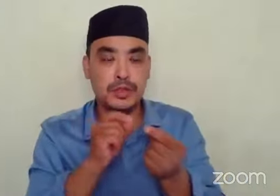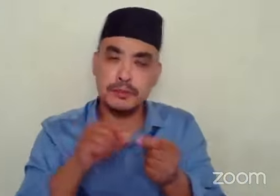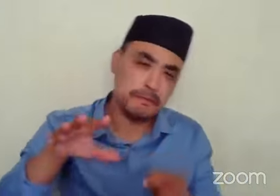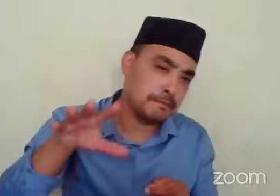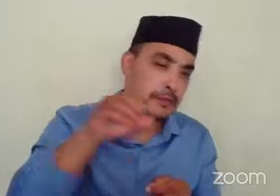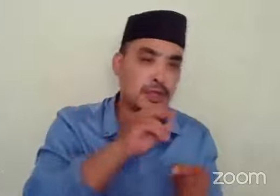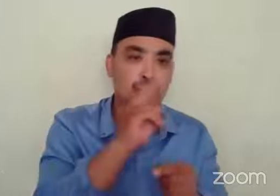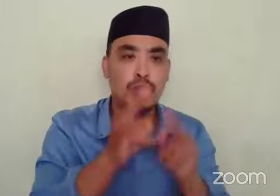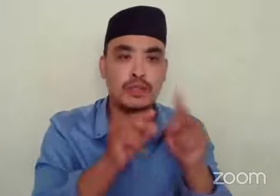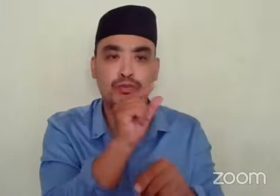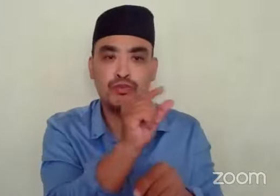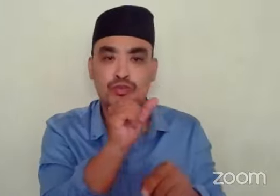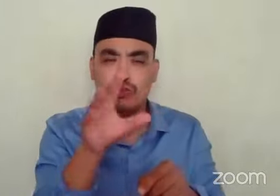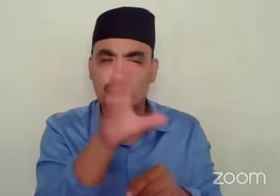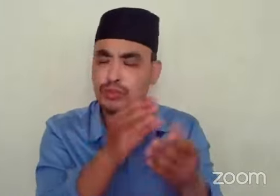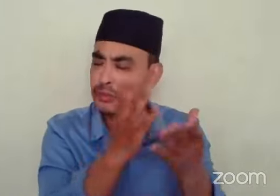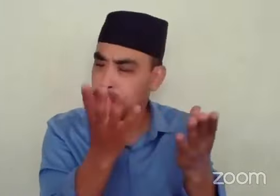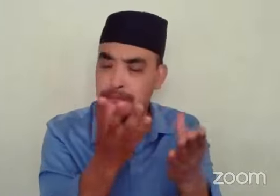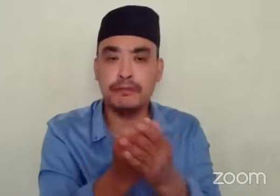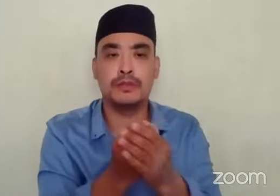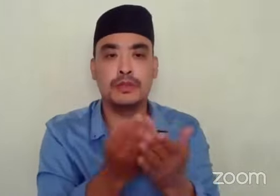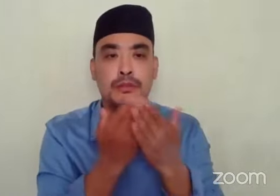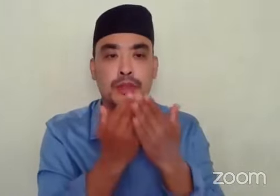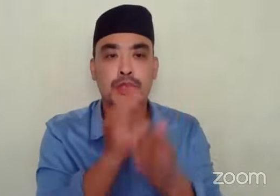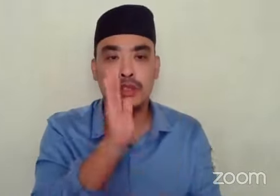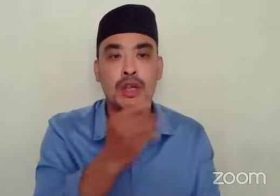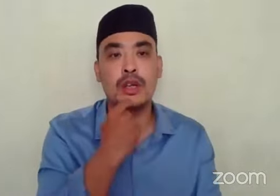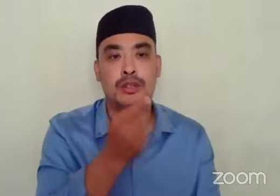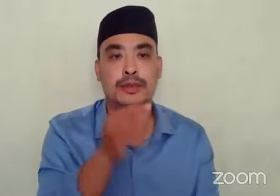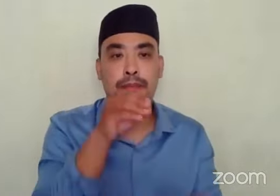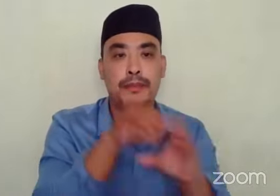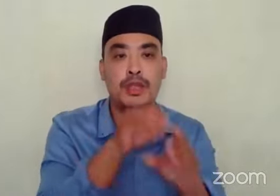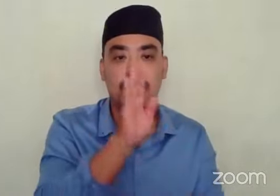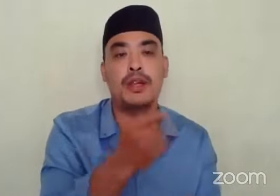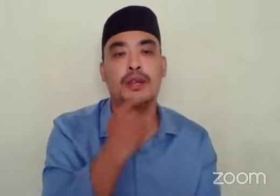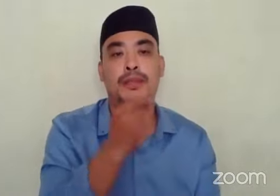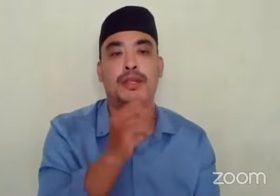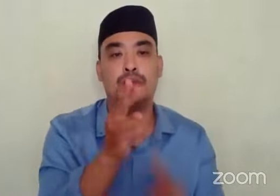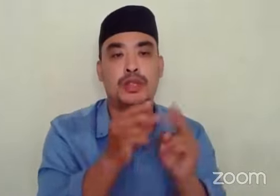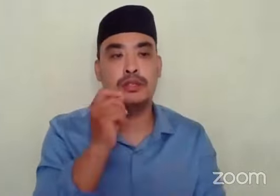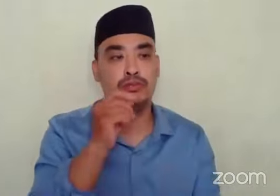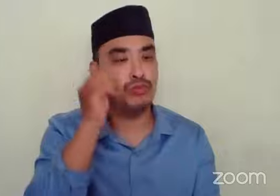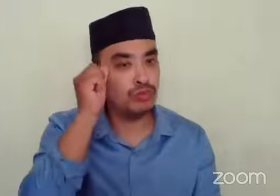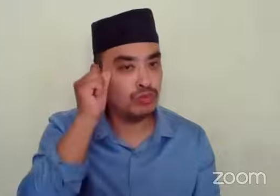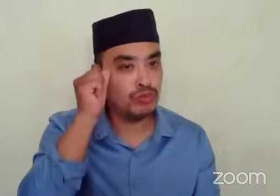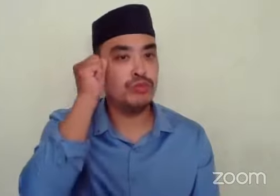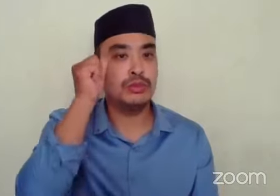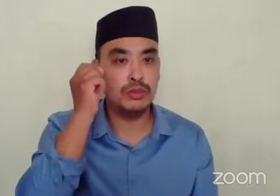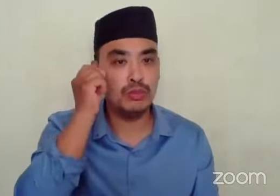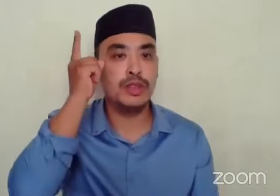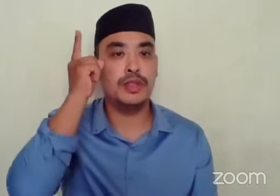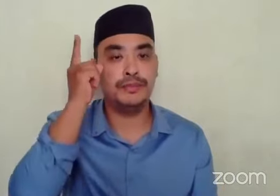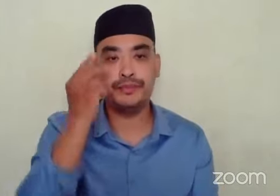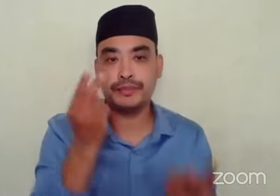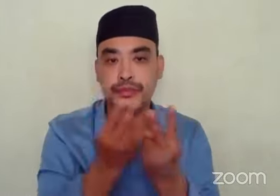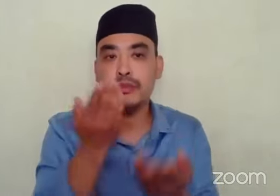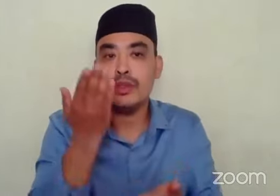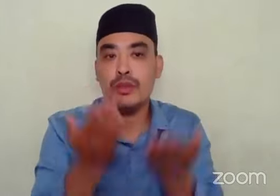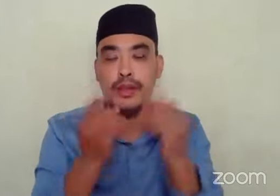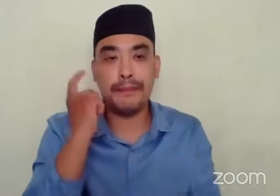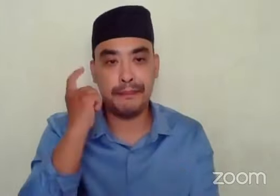हामीले समग्रतामा यी कुराहरू सबै कुराहरू पढ्छन् भन्ने कुरा चाहिँ हामी सबैलाई जानकारी हुनुपर्छ भन्ने जस्तो लाग्छ मलाई चाहिँ।